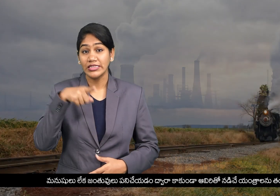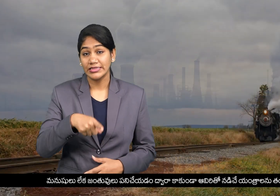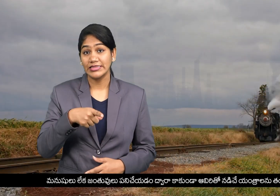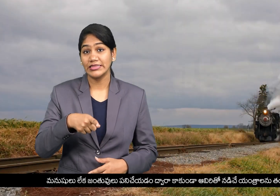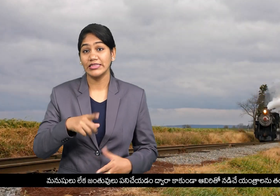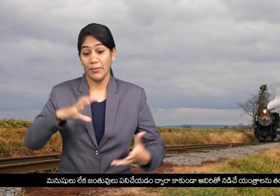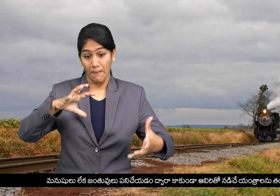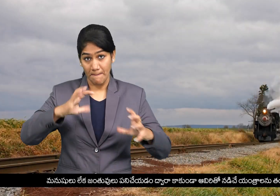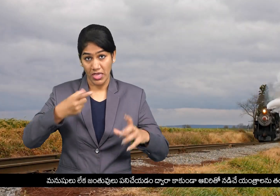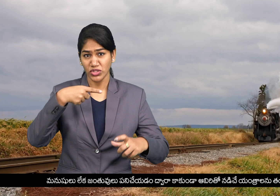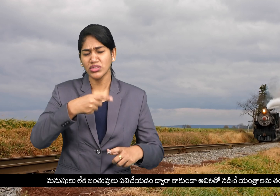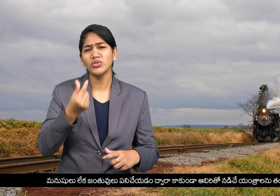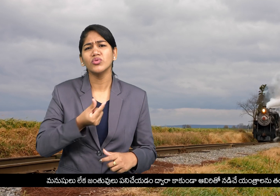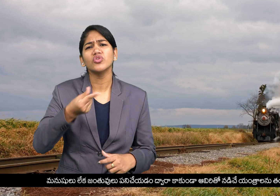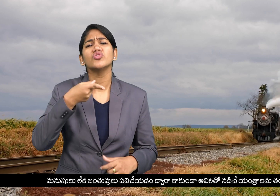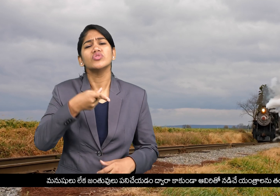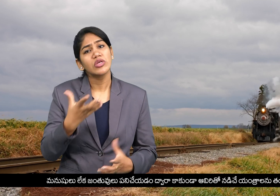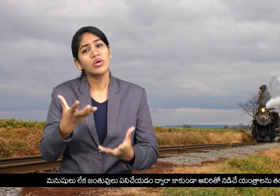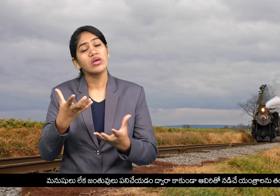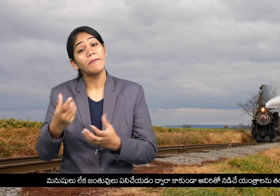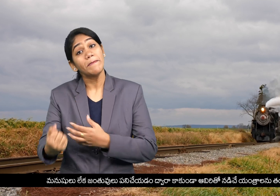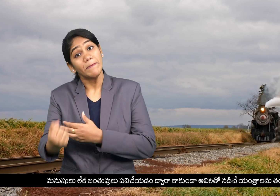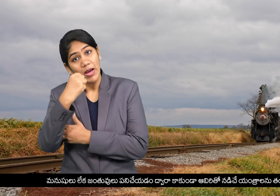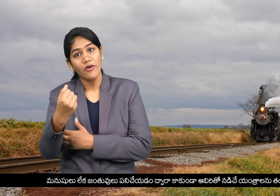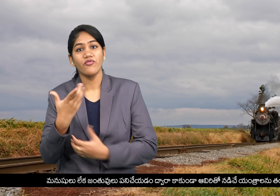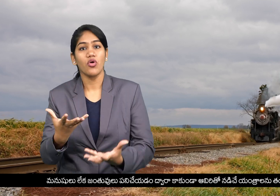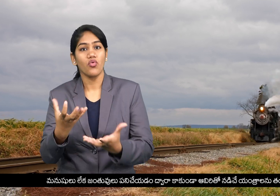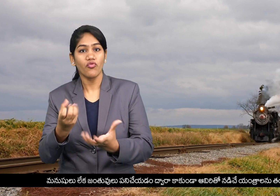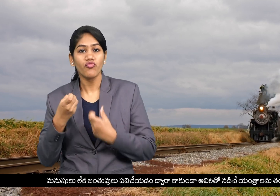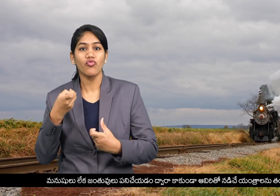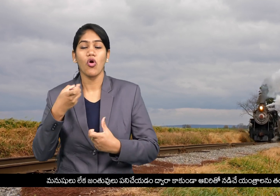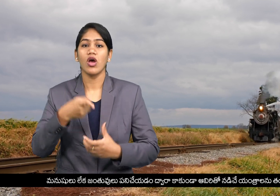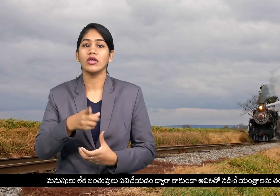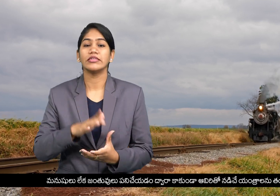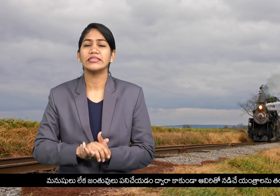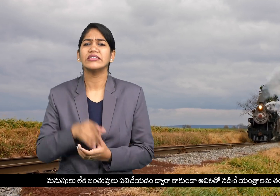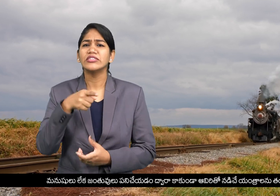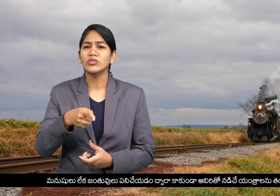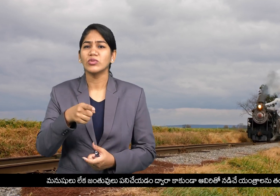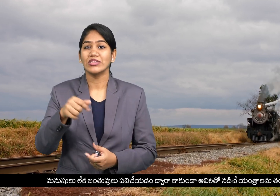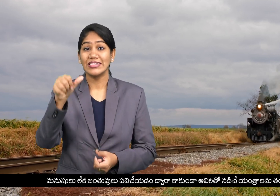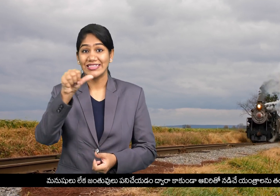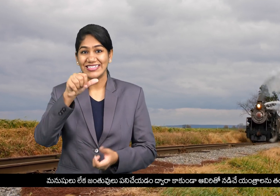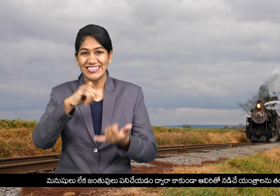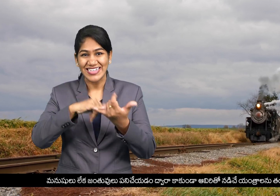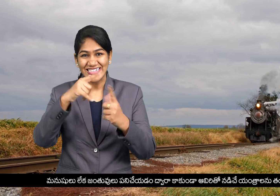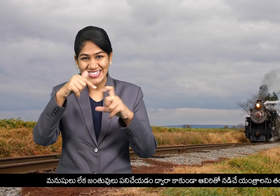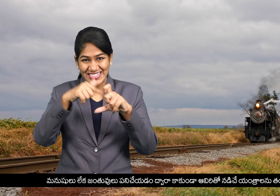మనుషులు లేక జంతువులు పనిచేయడం ద్వారా కాకుండా ఆవిరితో నడిచే యంత్రాలను తయారు చేశారు.